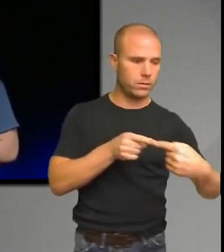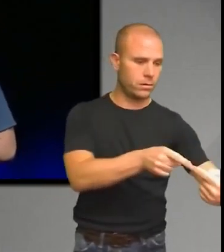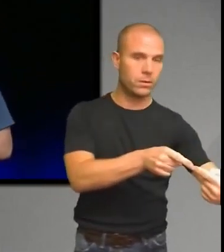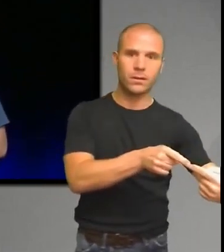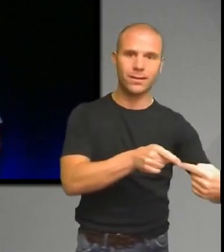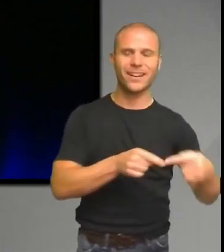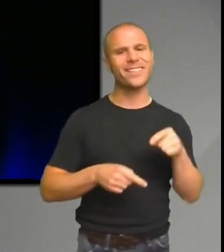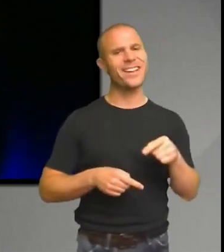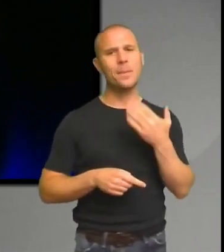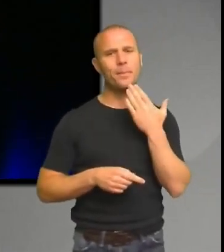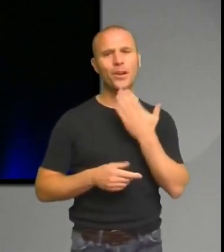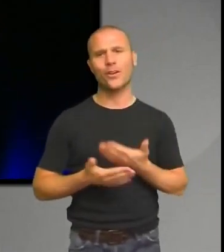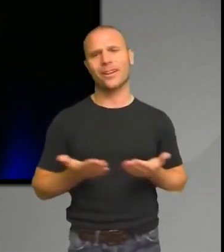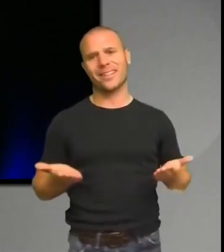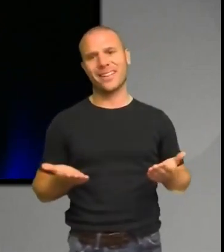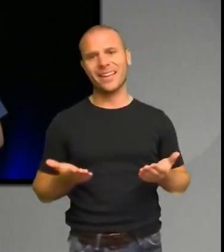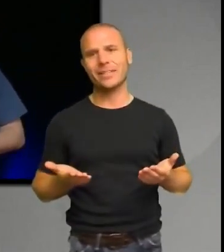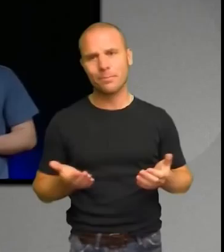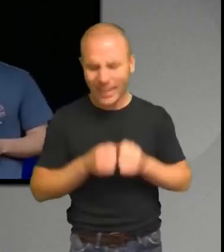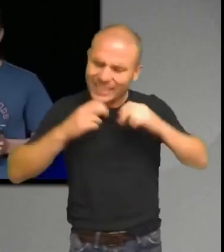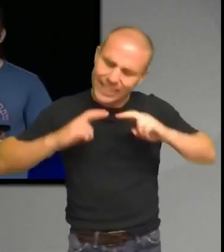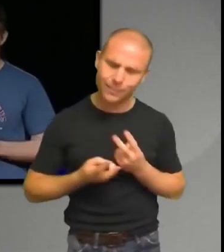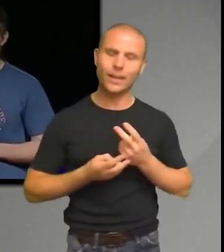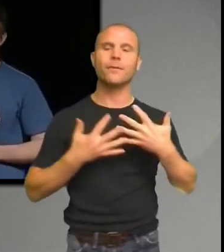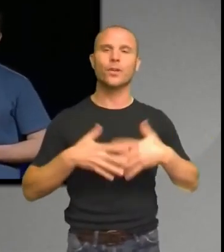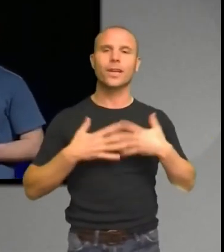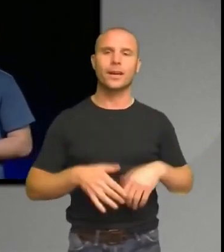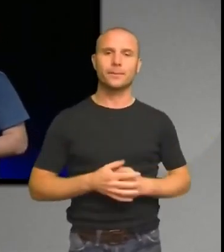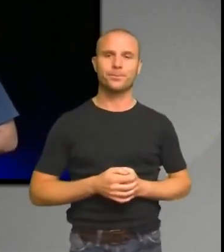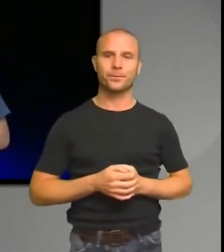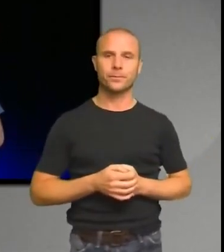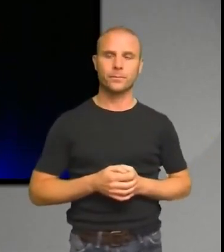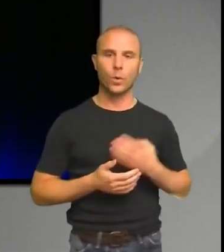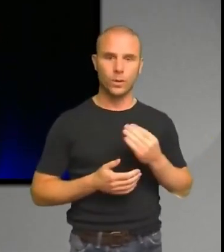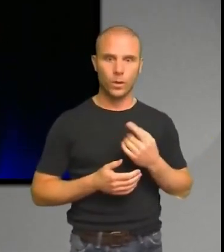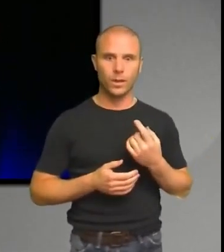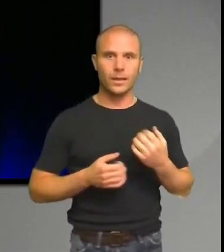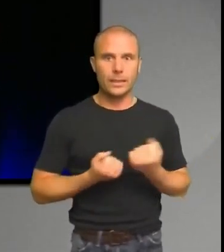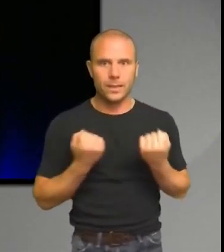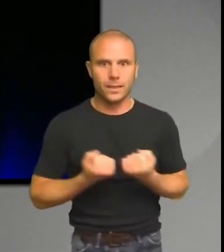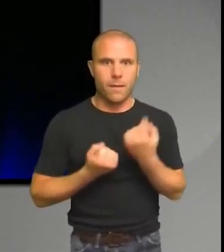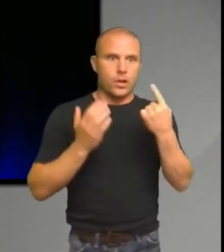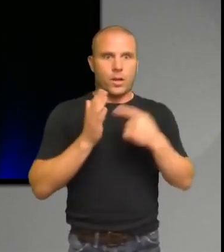Gick inte som förväntat. Men det funkar. Och här ser vi då när vi första gången startade datorn.